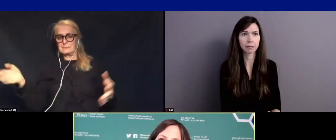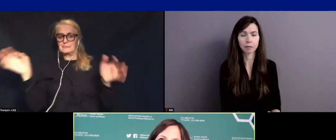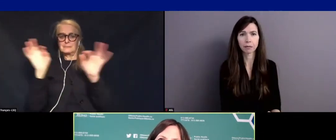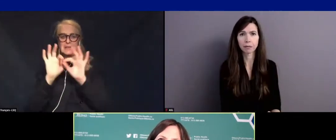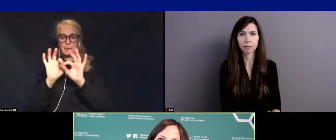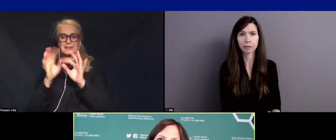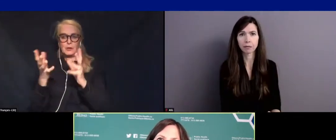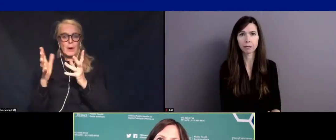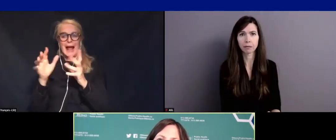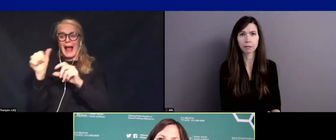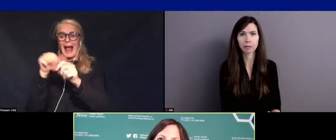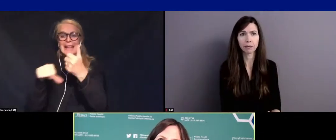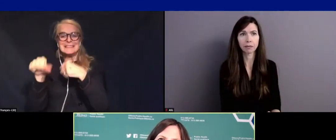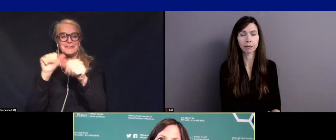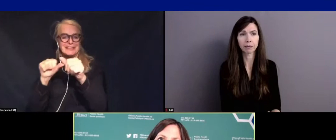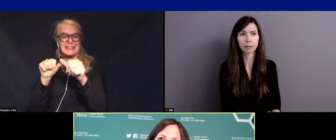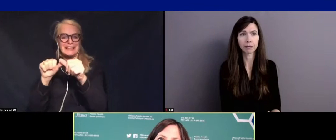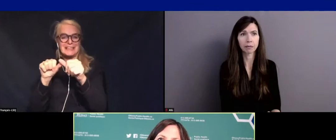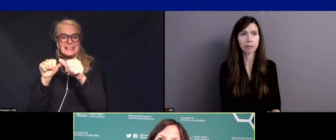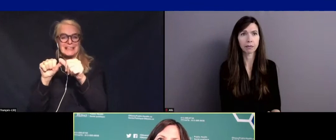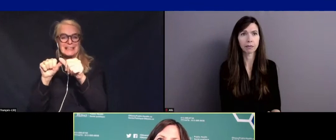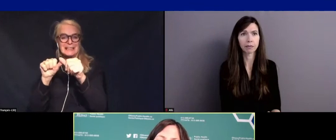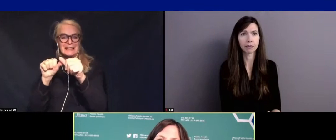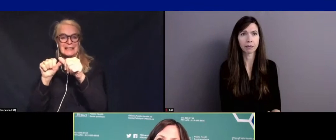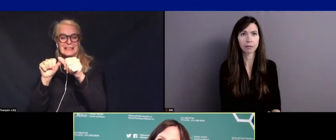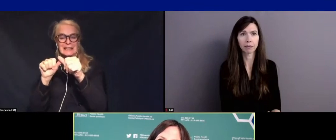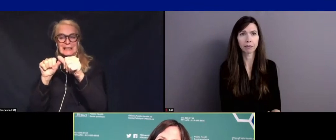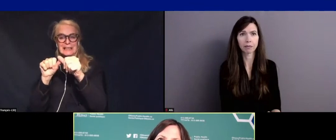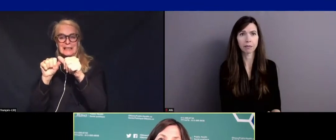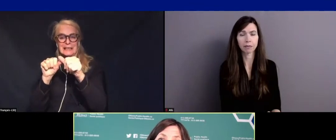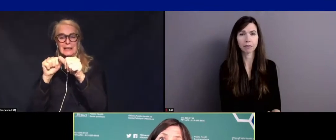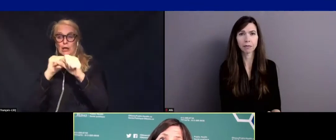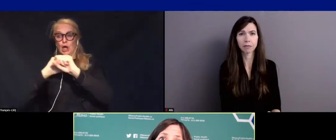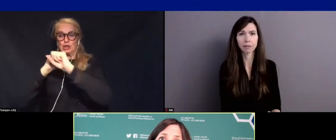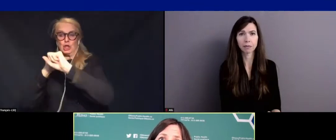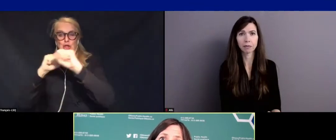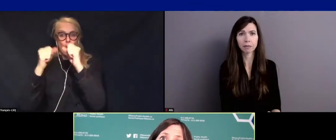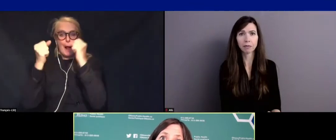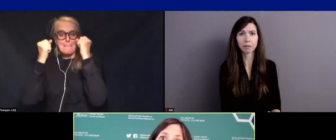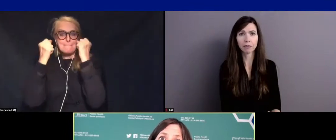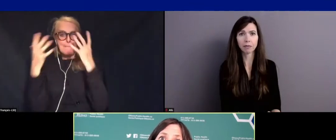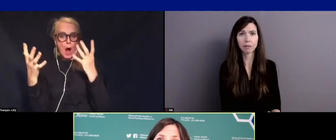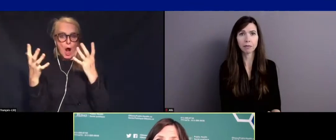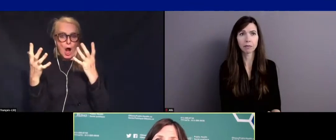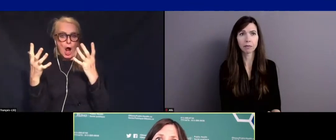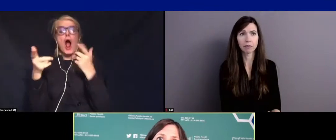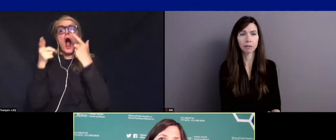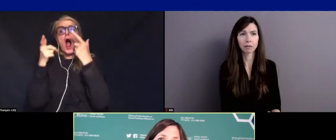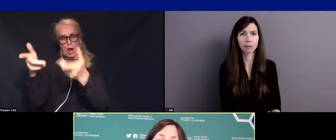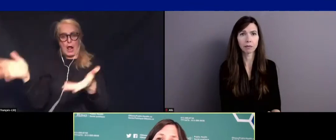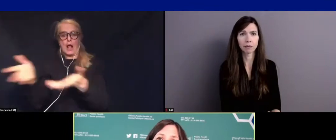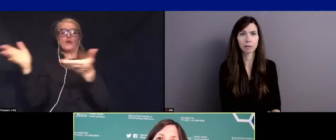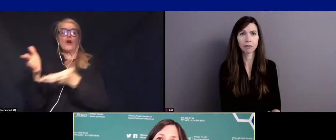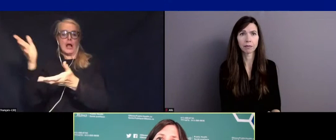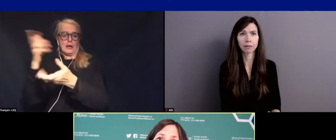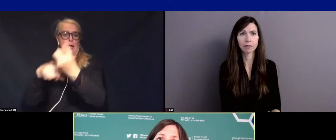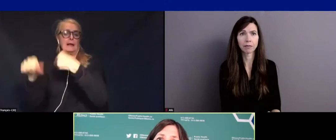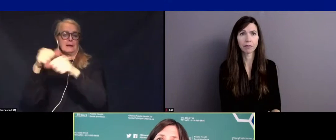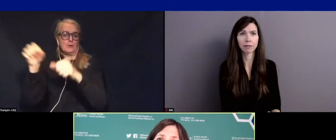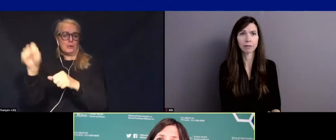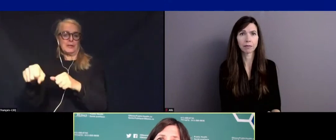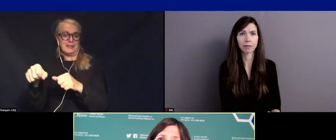n'y a pas contact entre les joueurs. Alors, c'est différent. C'est pas un jeu d'hockey,